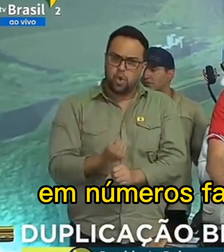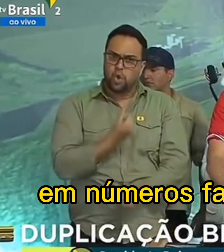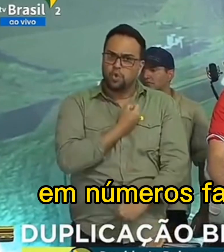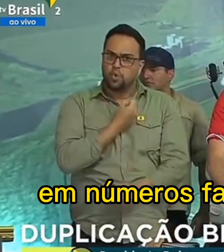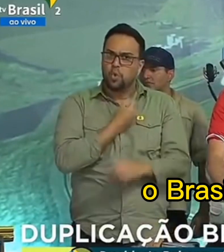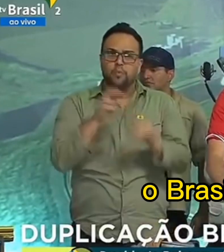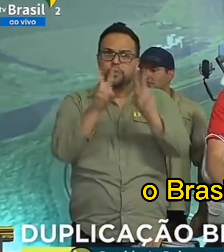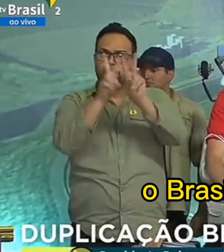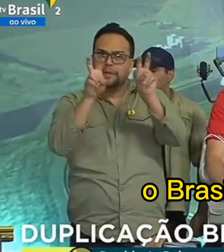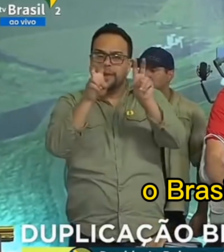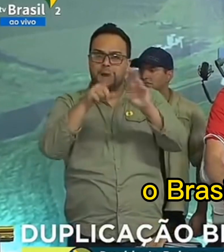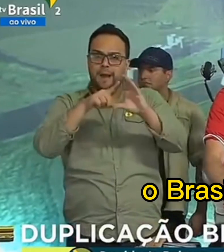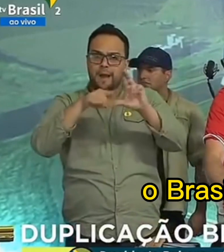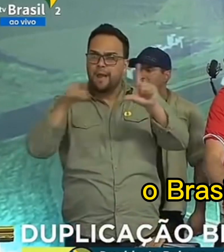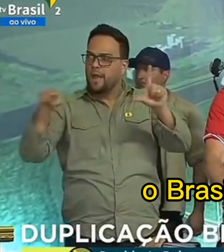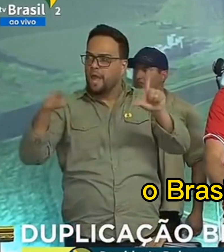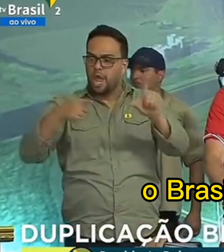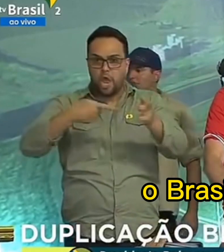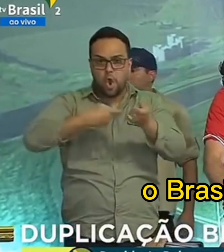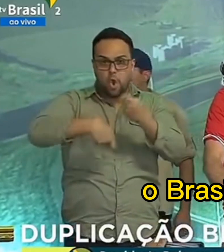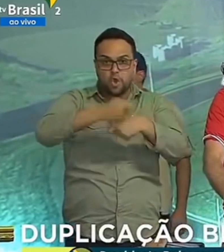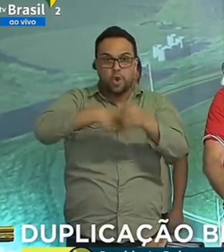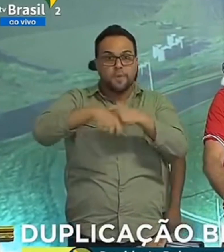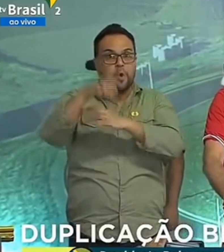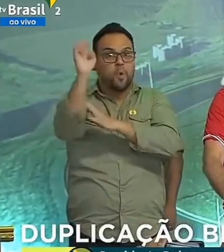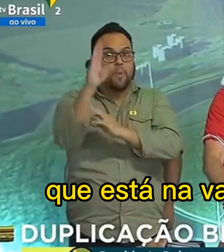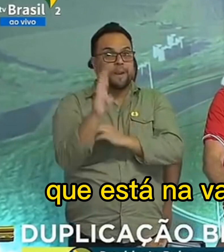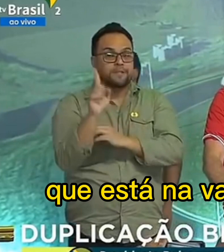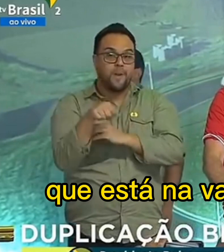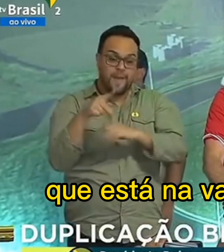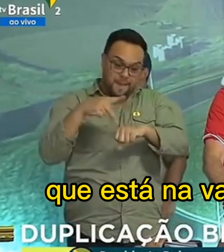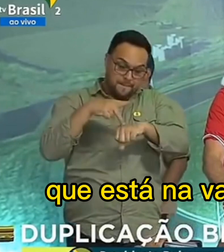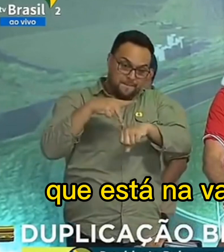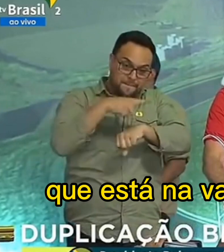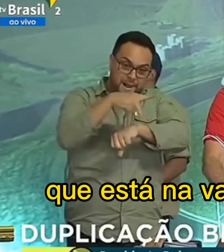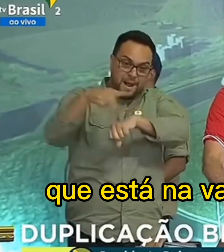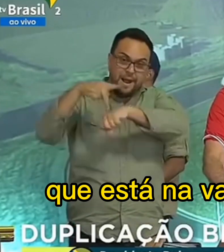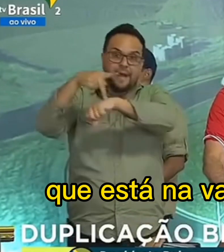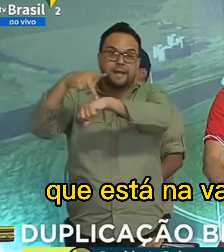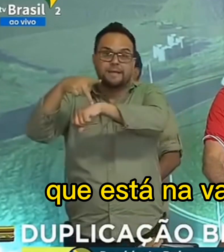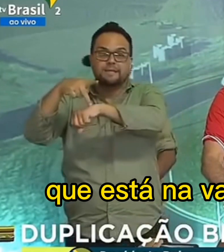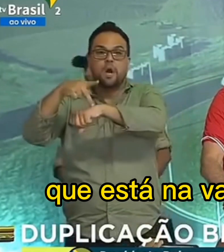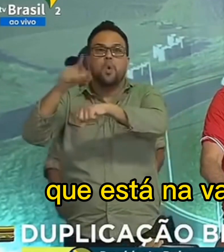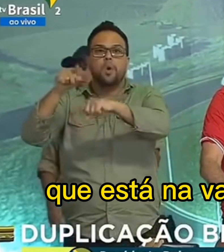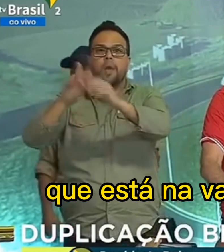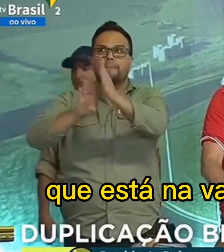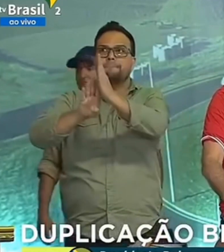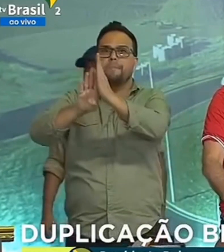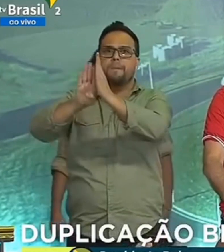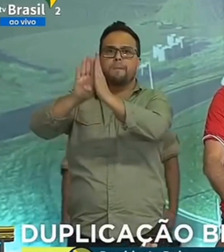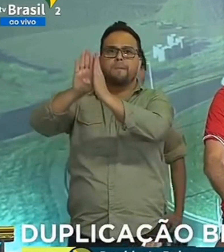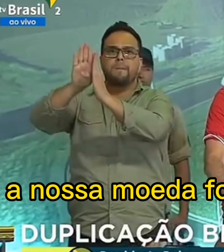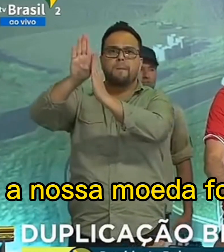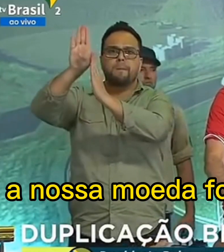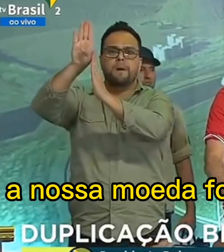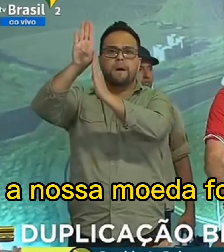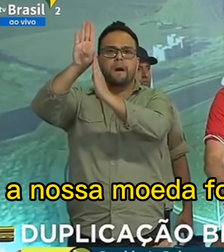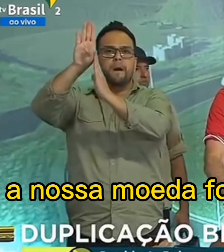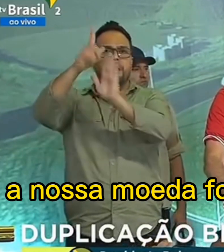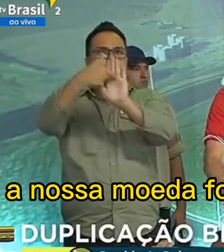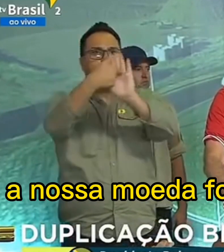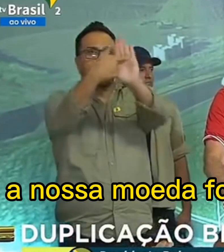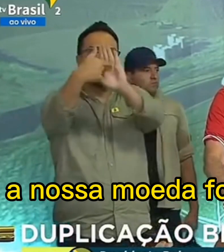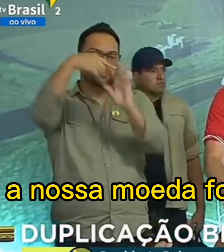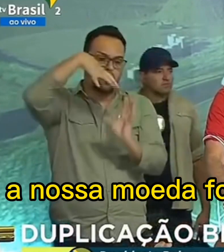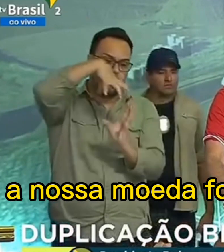em economia, o Brasil é um país que está na vanguarda do mundo. A